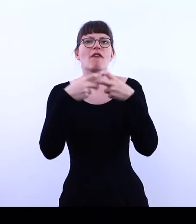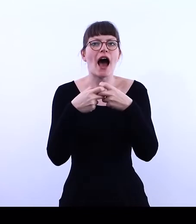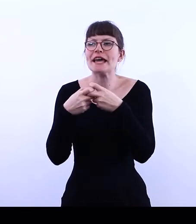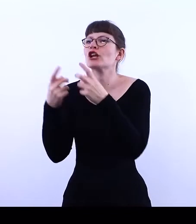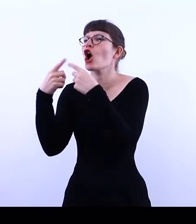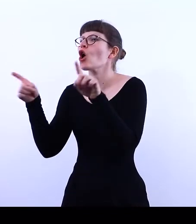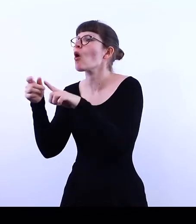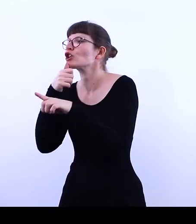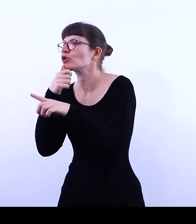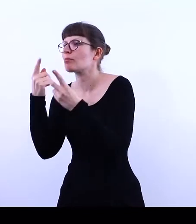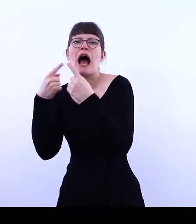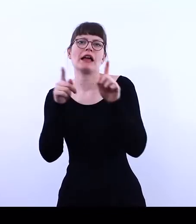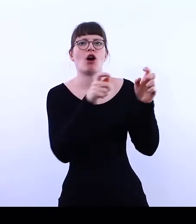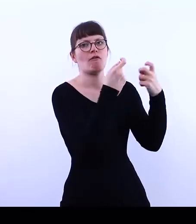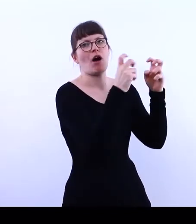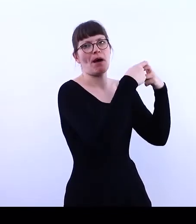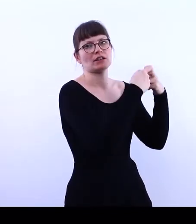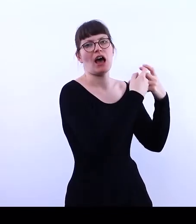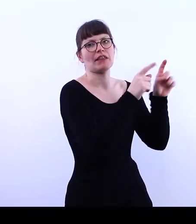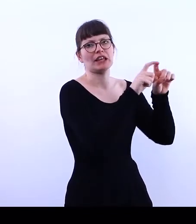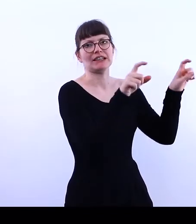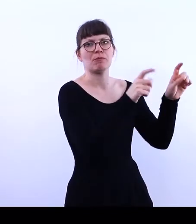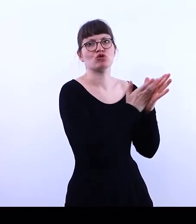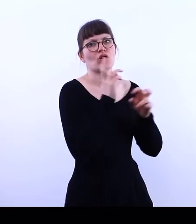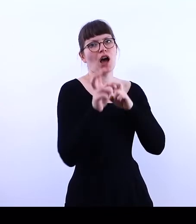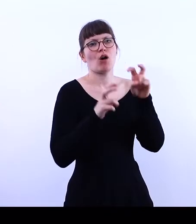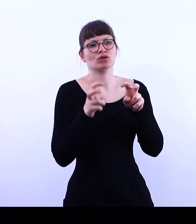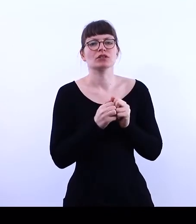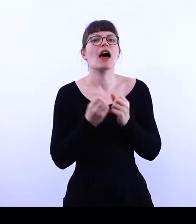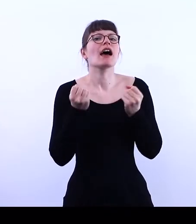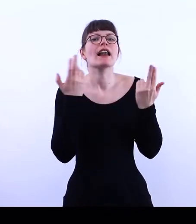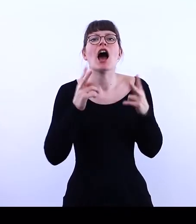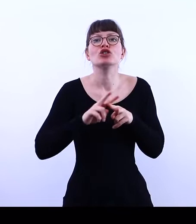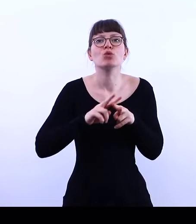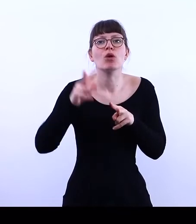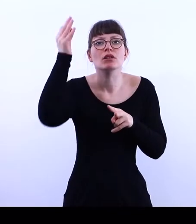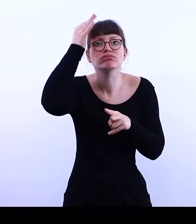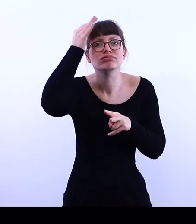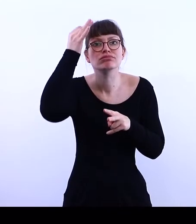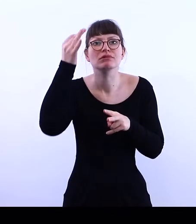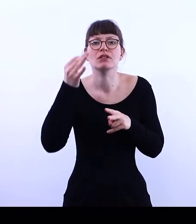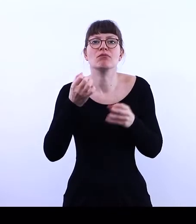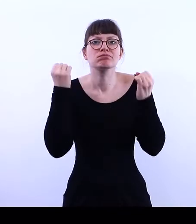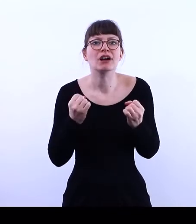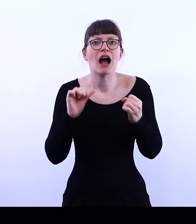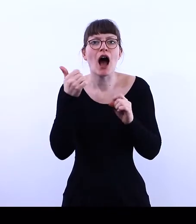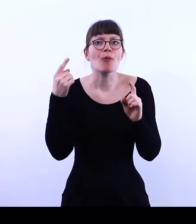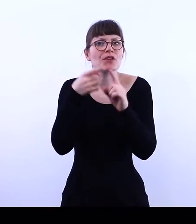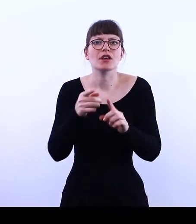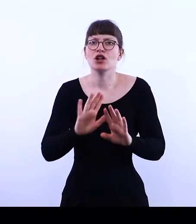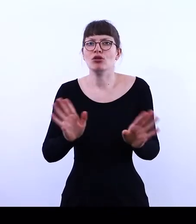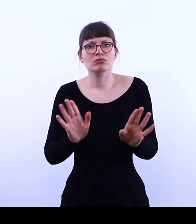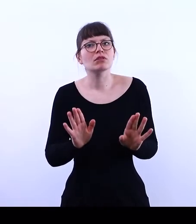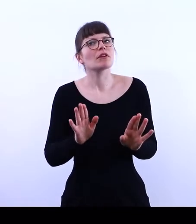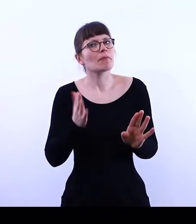dieses Wahltool schon genutzt. Natürlich ist die Einführung oder die Entwicklung von Tools überhaupt gar nicht das Einzige, was man will, sondern